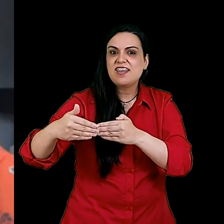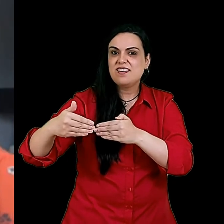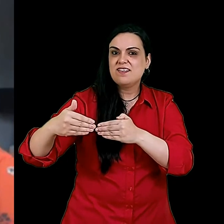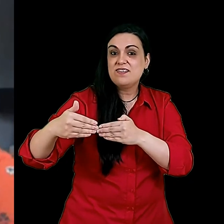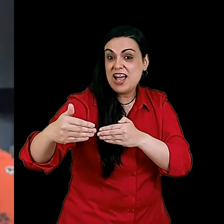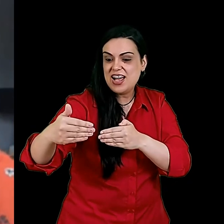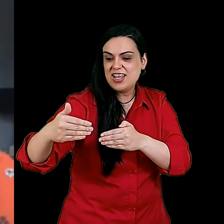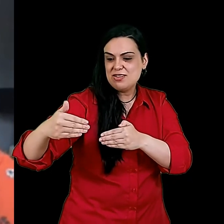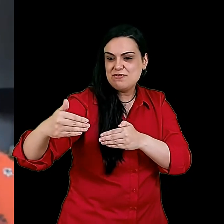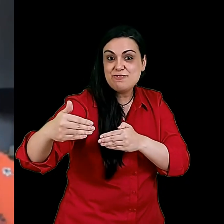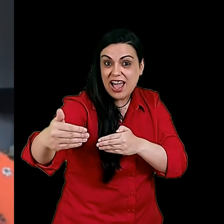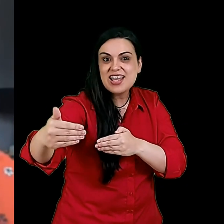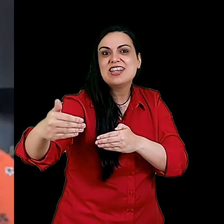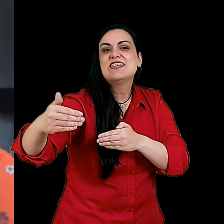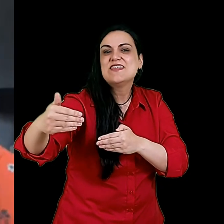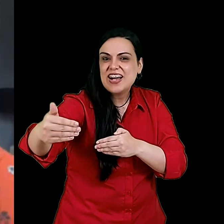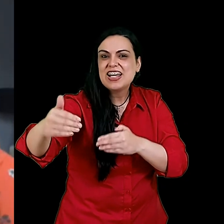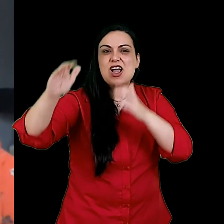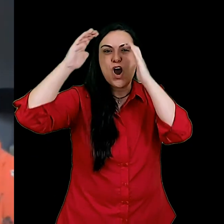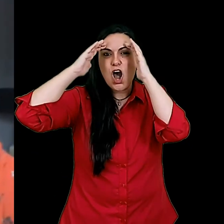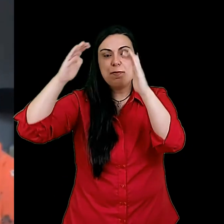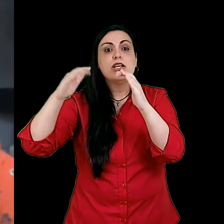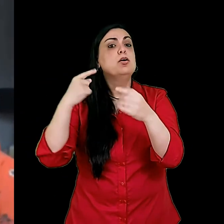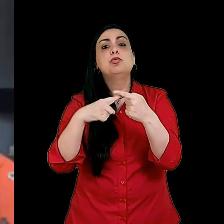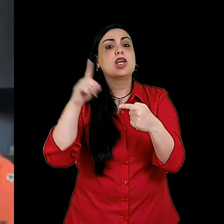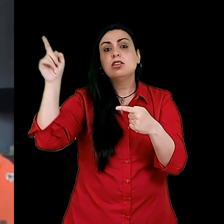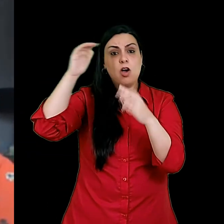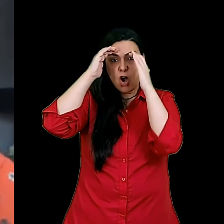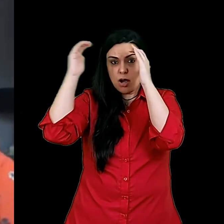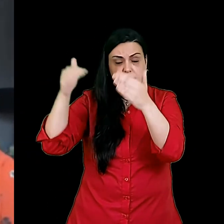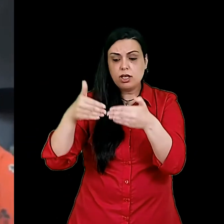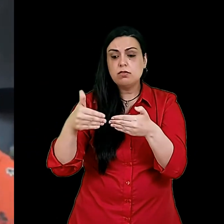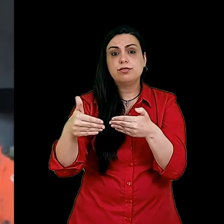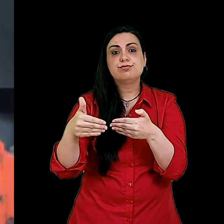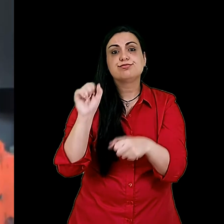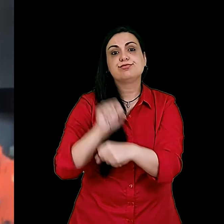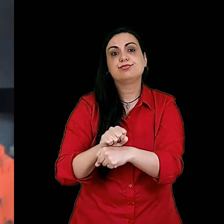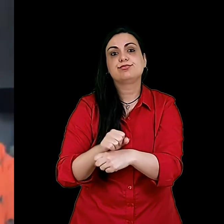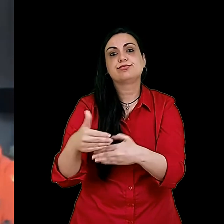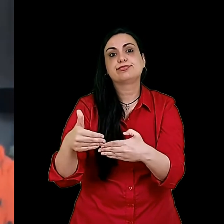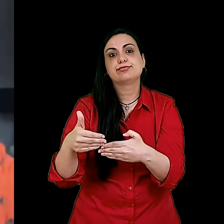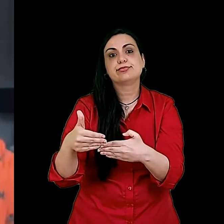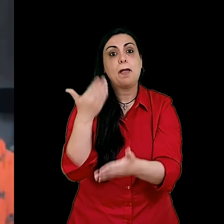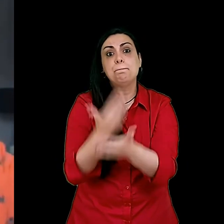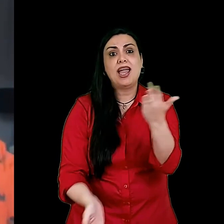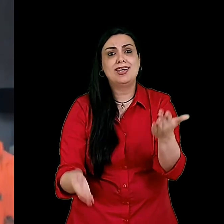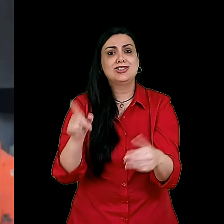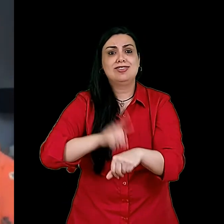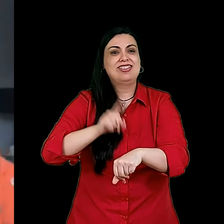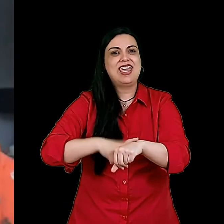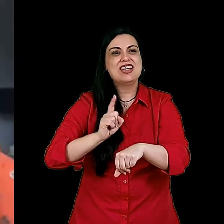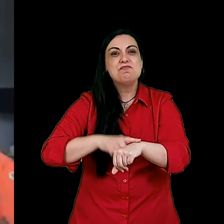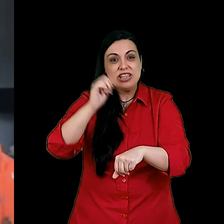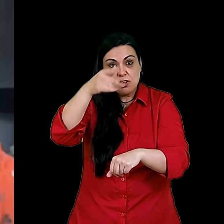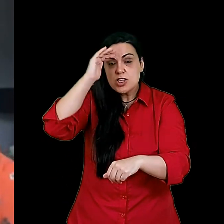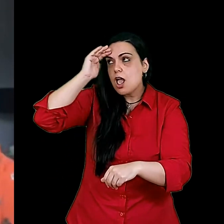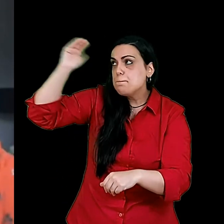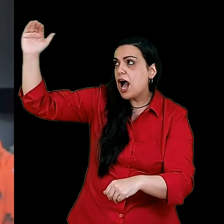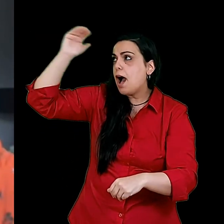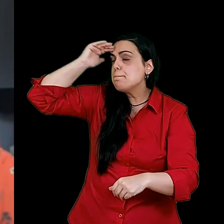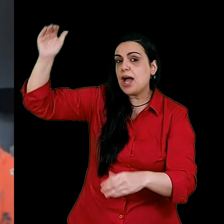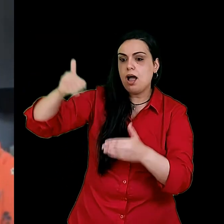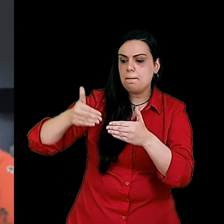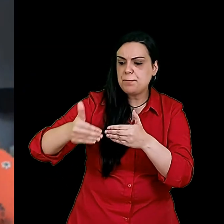aí você obedece, você faz. E você vai vendo o resultado dentro daquilo. E aí a sua fé vai sendo edificada para